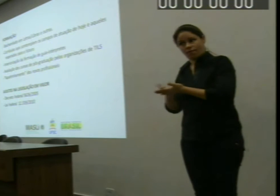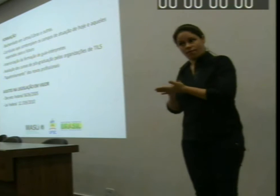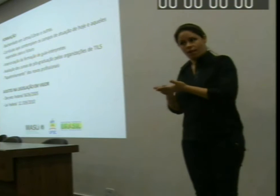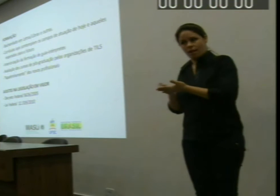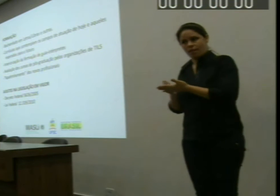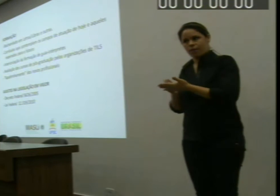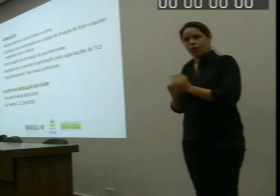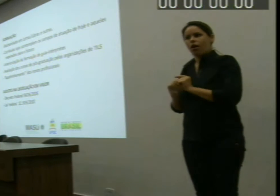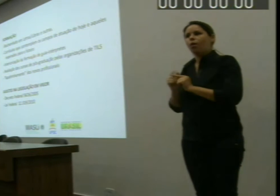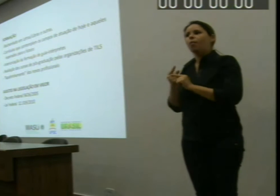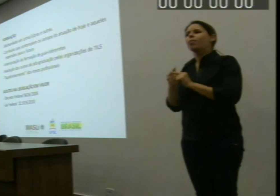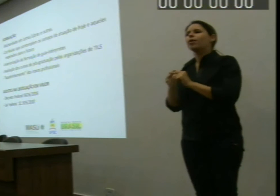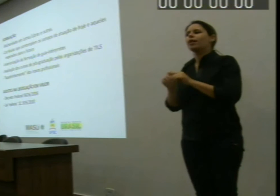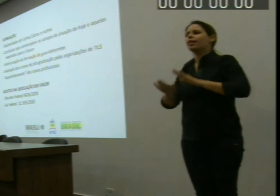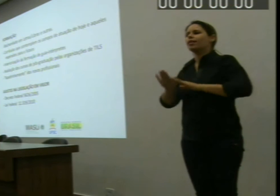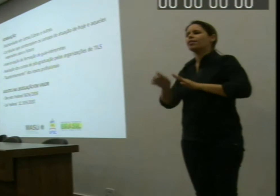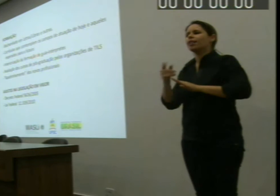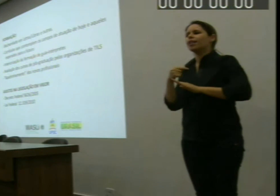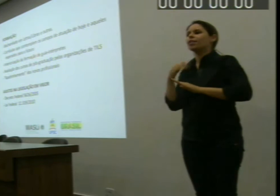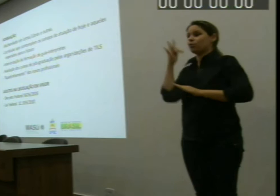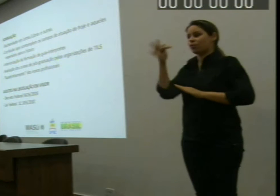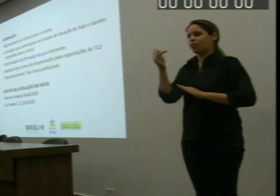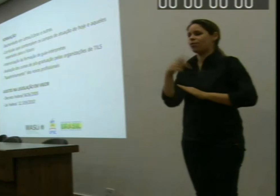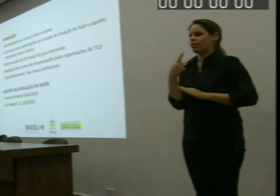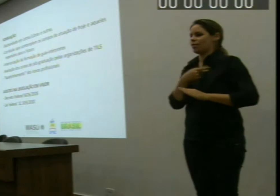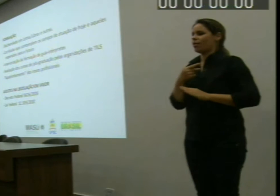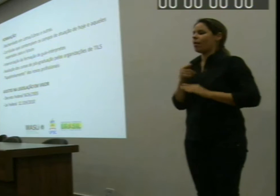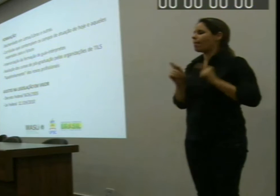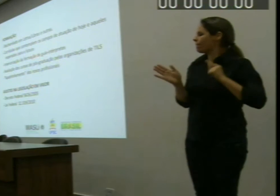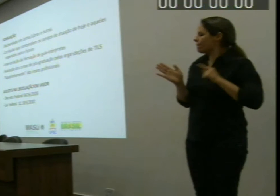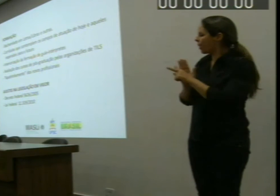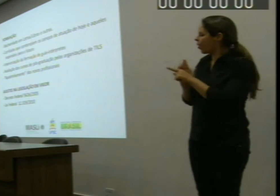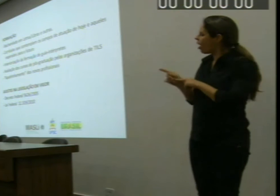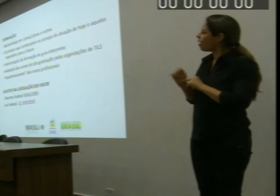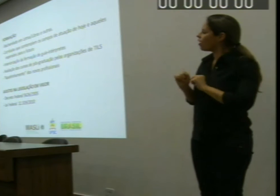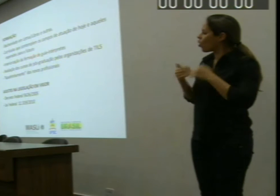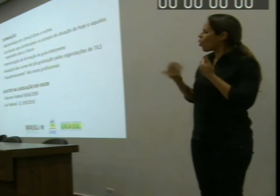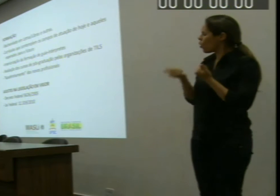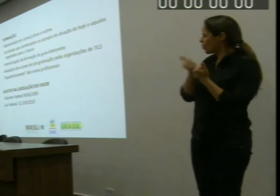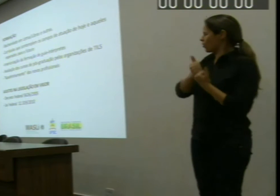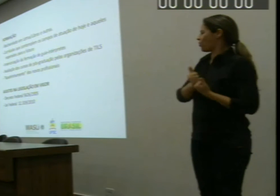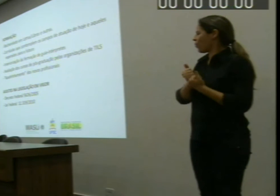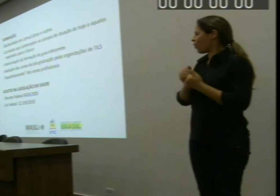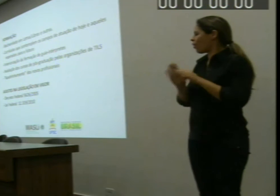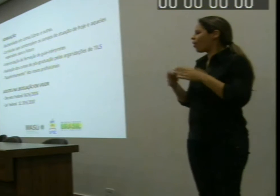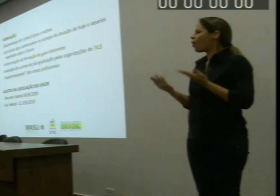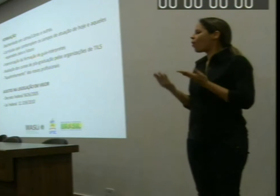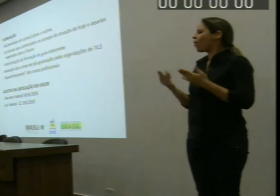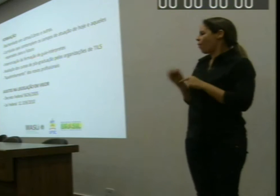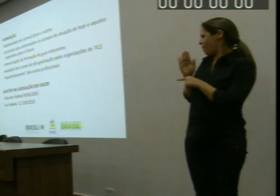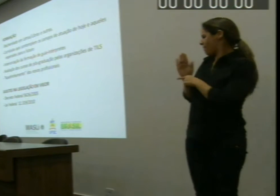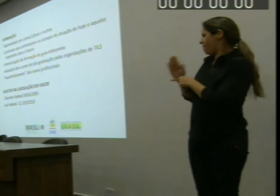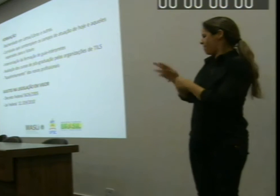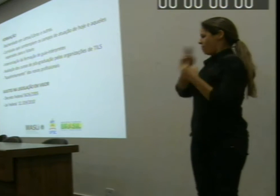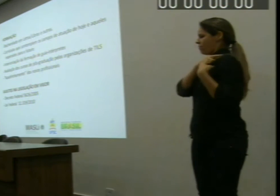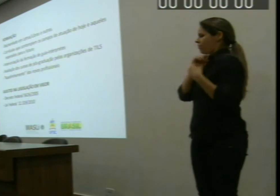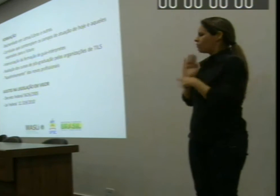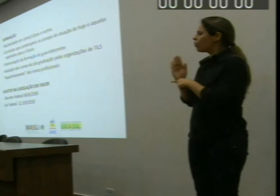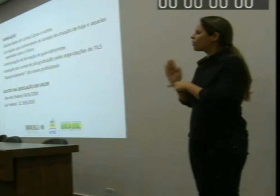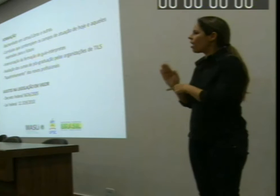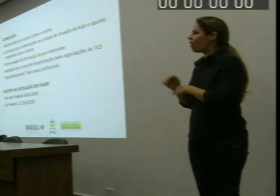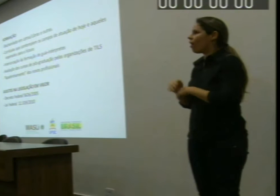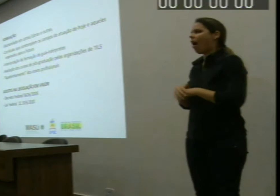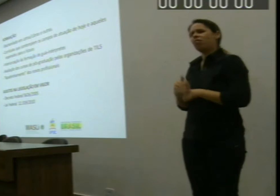quem é o seu o seu padrinho quem é o seu tutor quem que trabalha com você aí ele vai dizer ah não é ninguém então você não faz parte da nossa